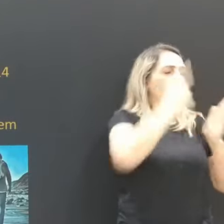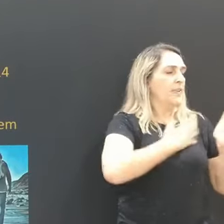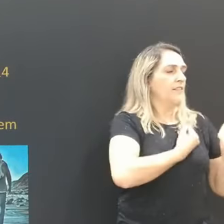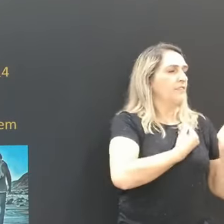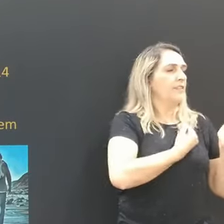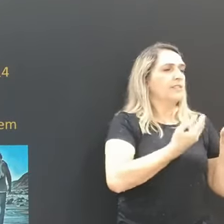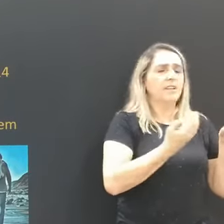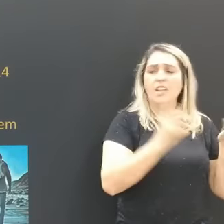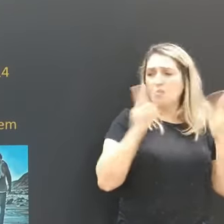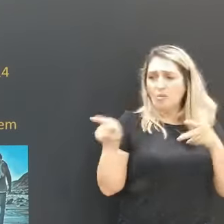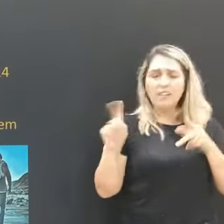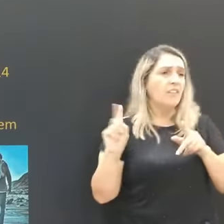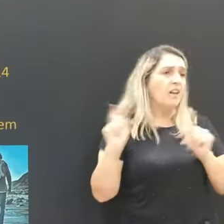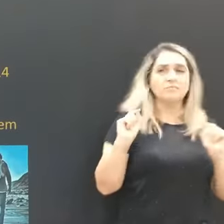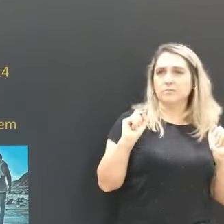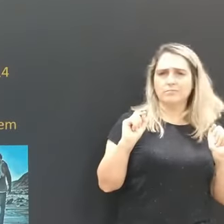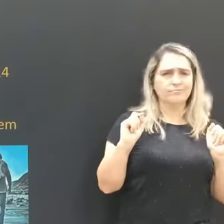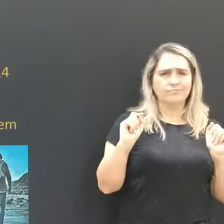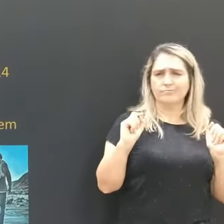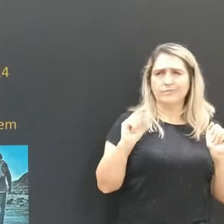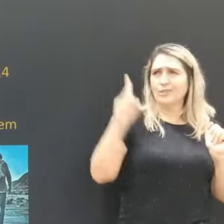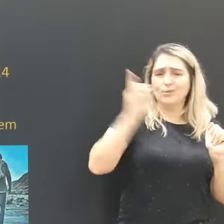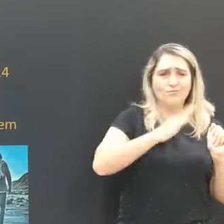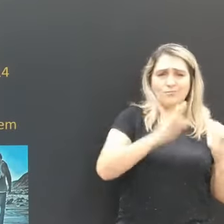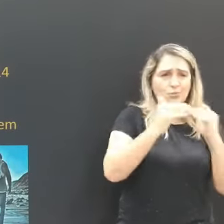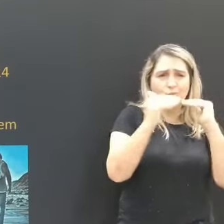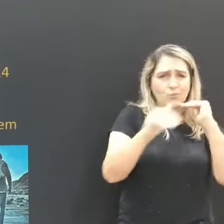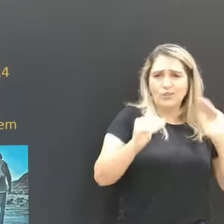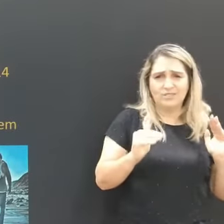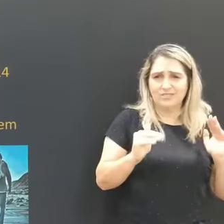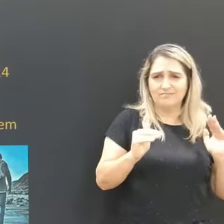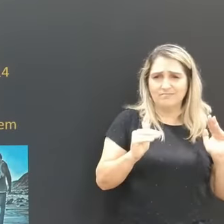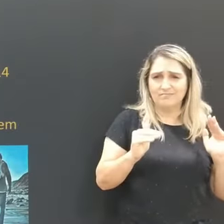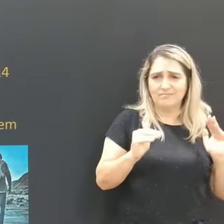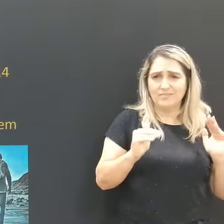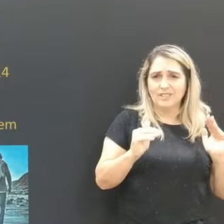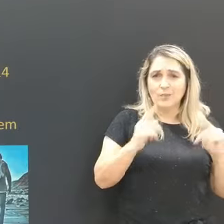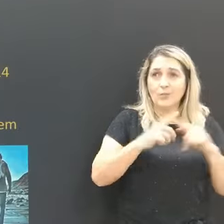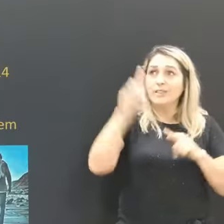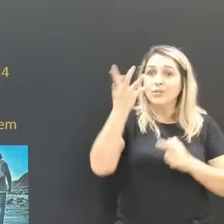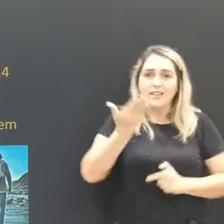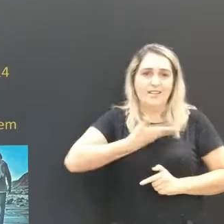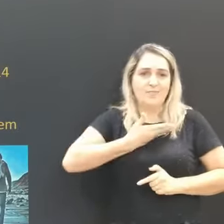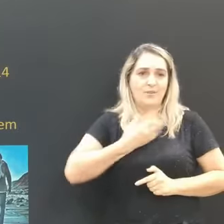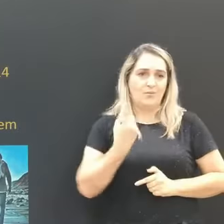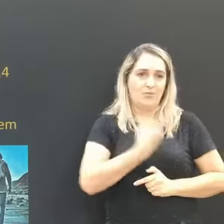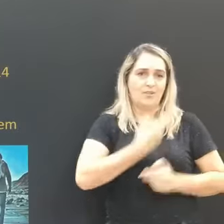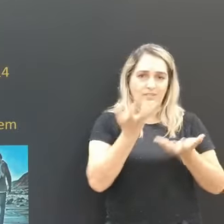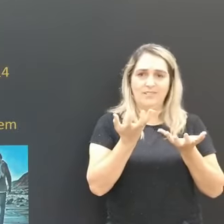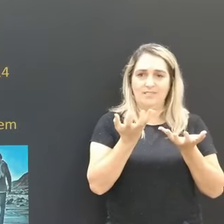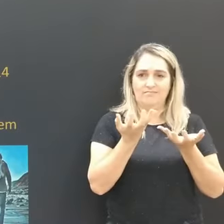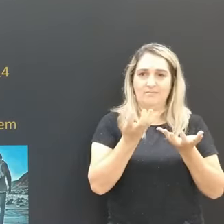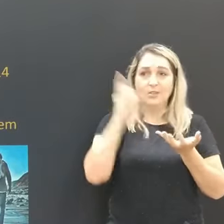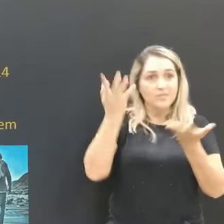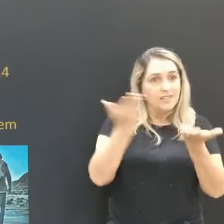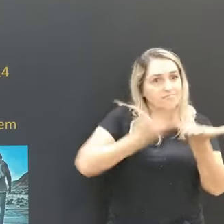Precisamos evitar em ter uma vida como fariseu, orgulhoso, soberbo. Isso não combina com Deus. Porque Deus, ele quer o quê?